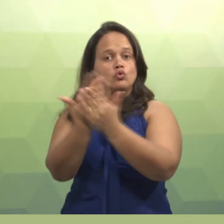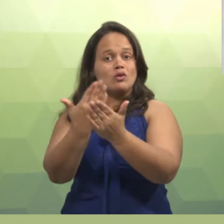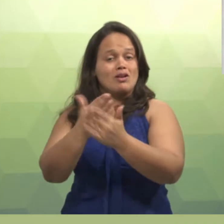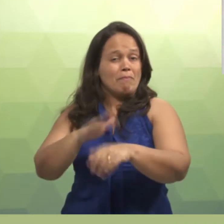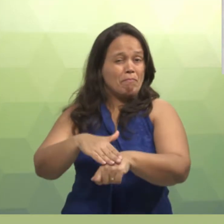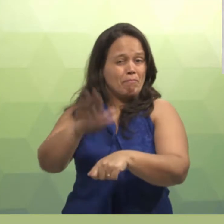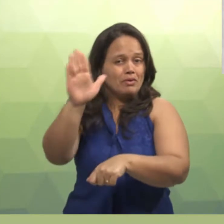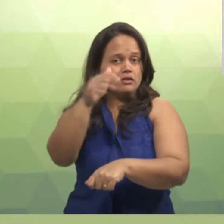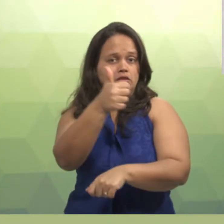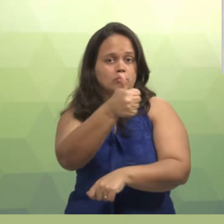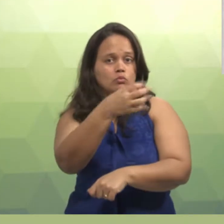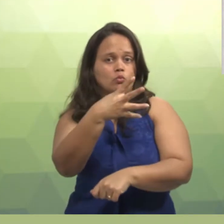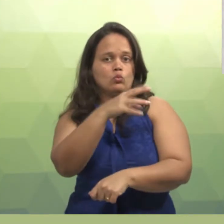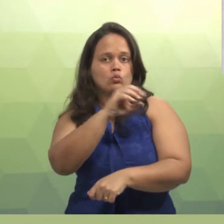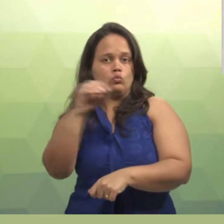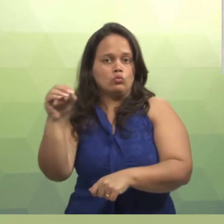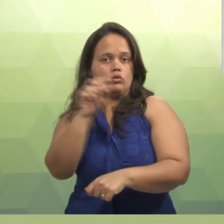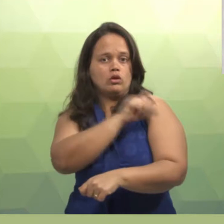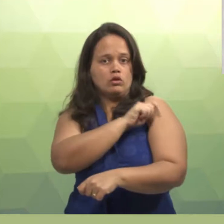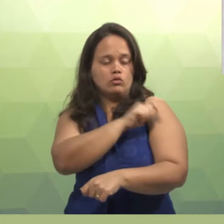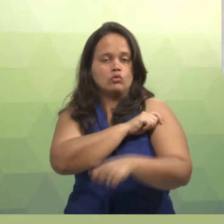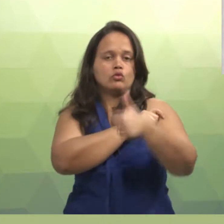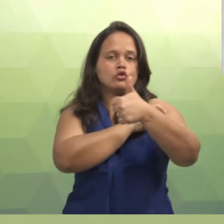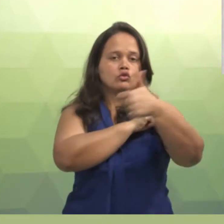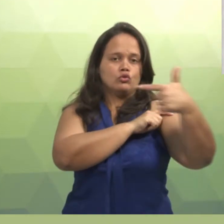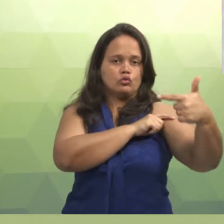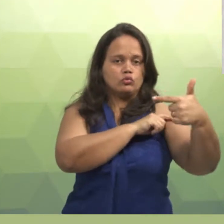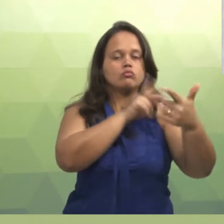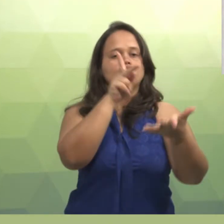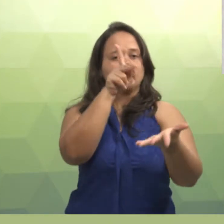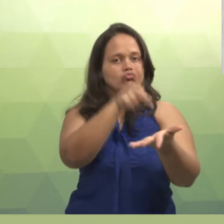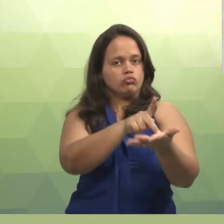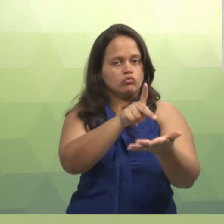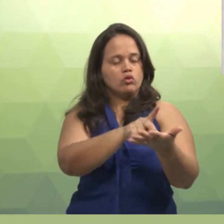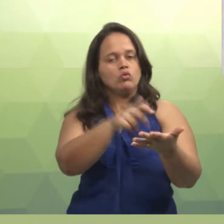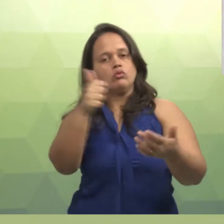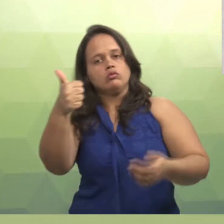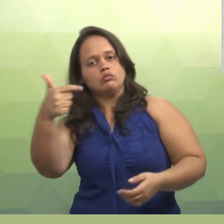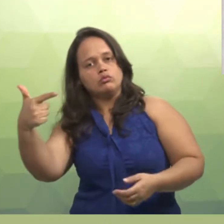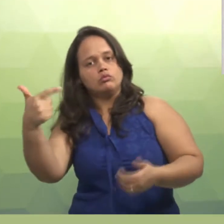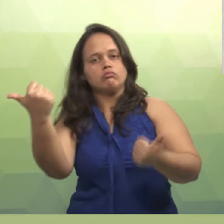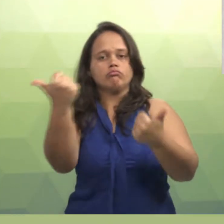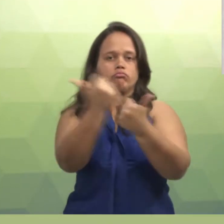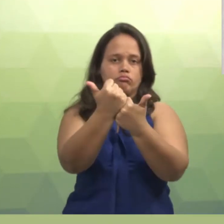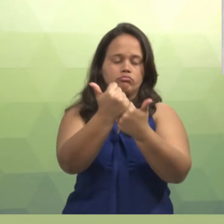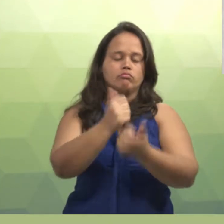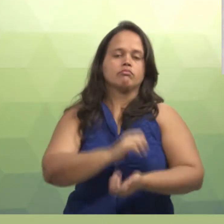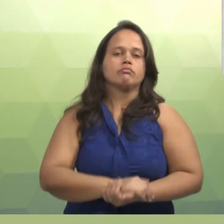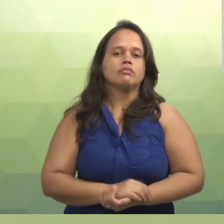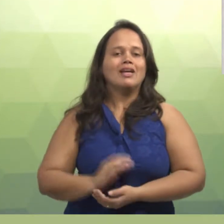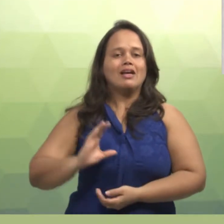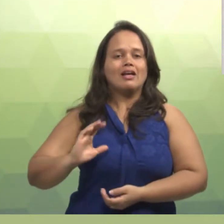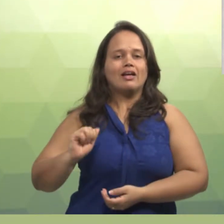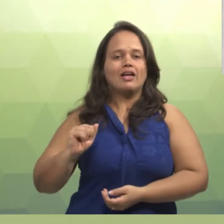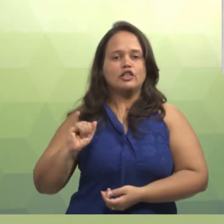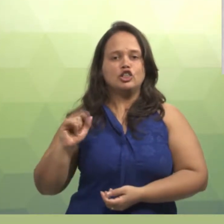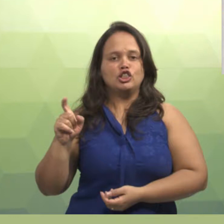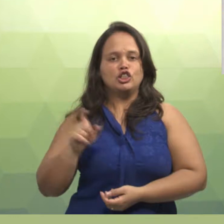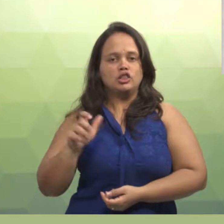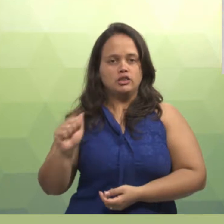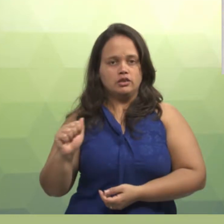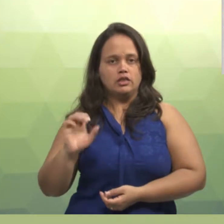suplentes. A Caixa Escolar é uma associação civil com personalidade jurídica própria para fins